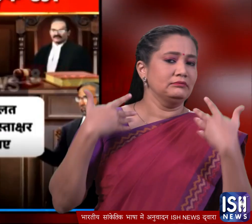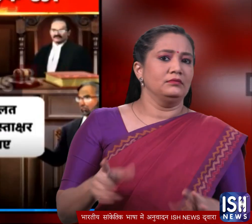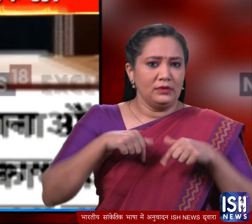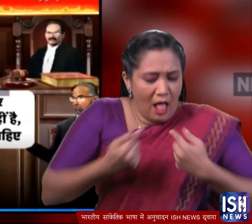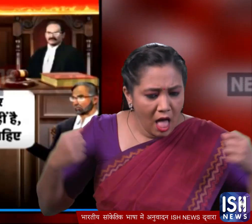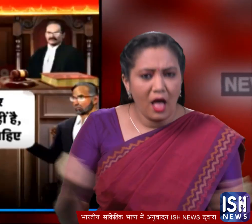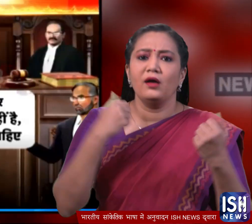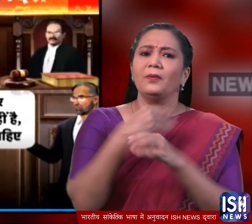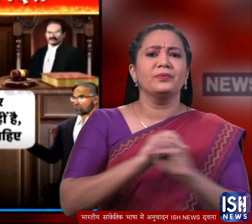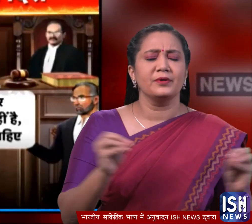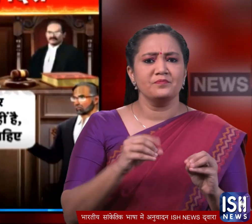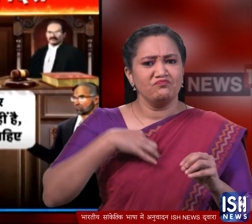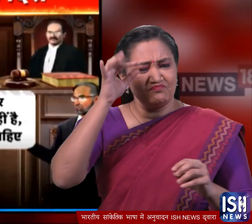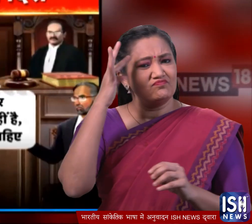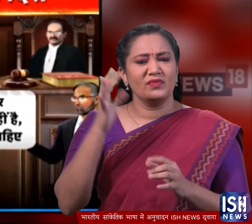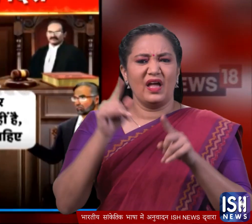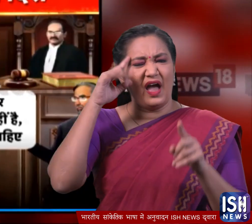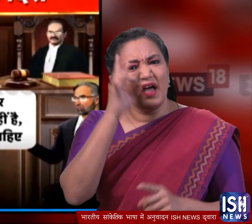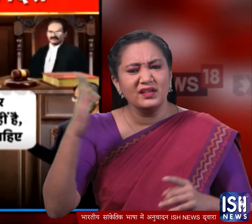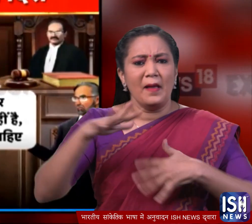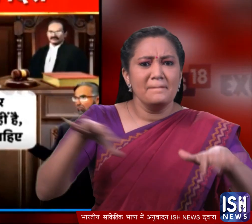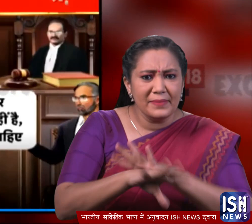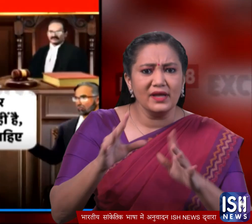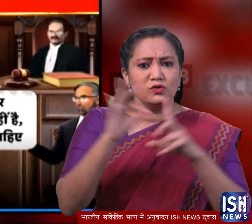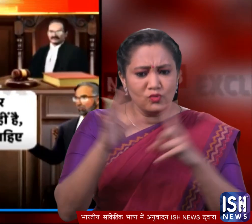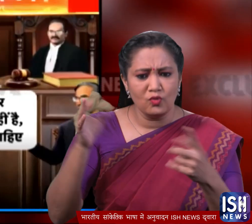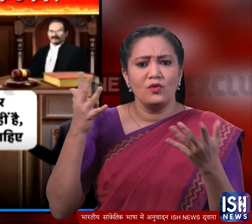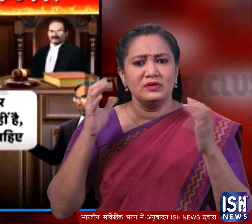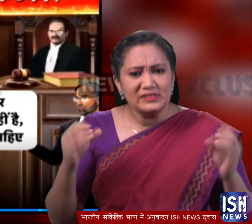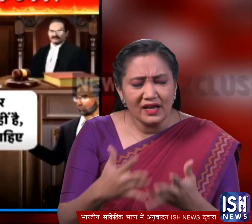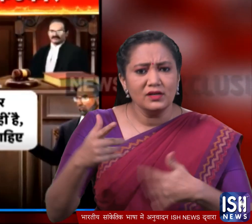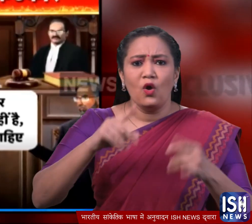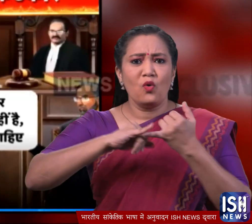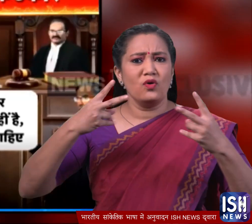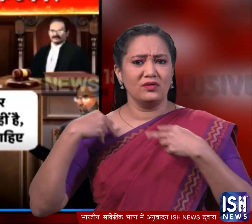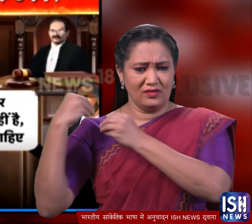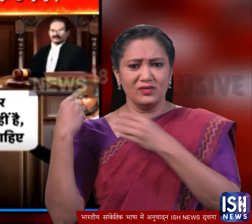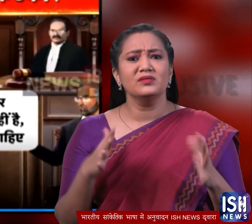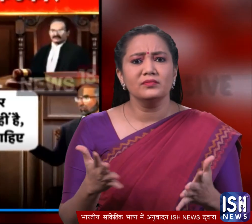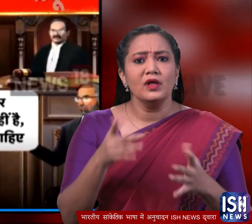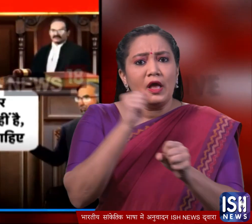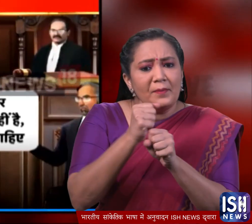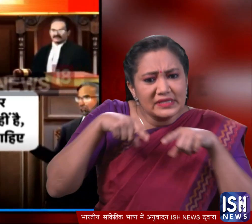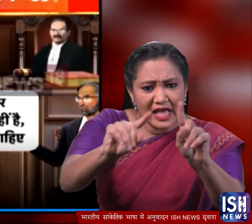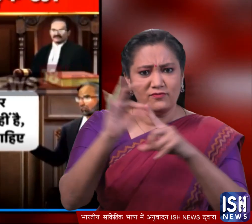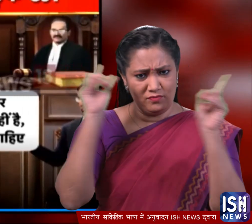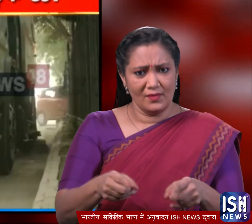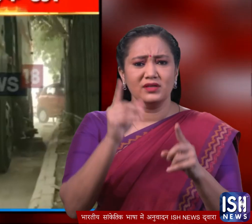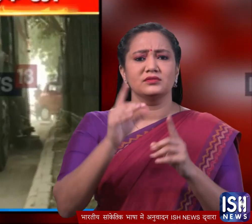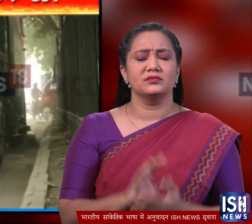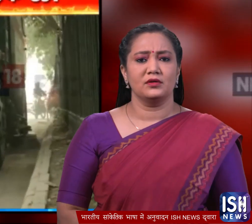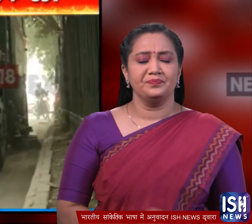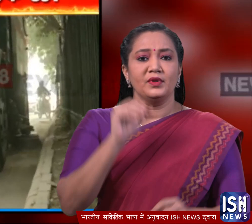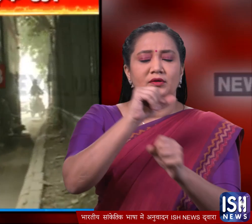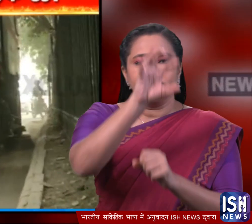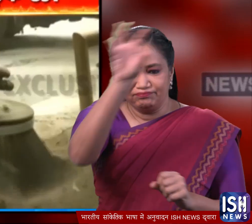करवा दिया जाए। नाराजगी जताते हुए उन्होंने ये भी कहा कि इस तरह के प्लान बनाना और लागू करवाना कोर्ट का काम नहीं है, ये तो खुद सरकार को करना चाहिए।